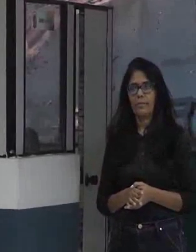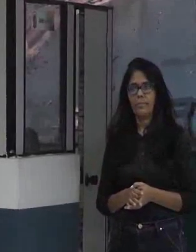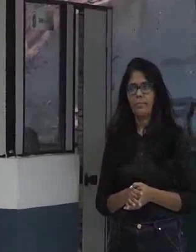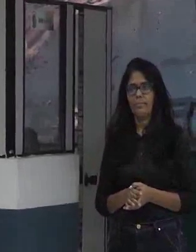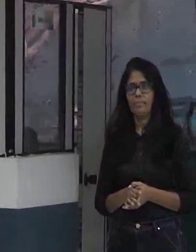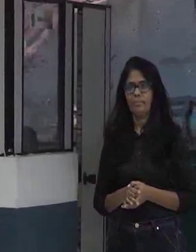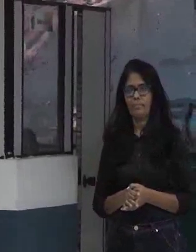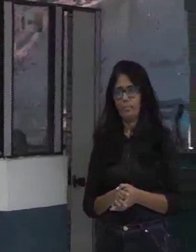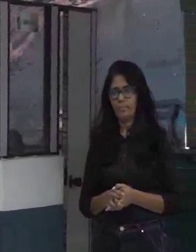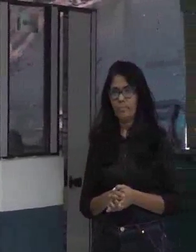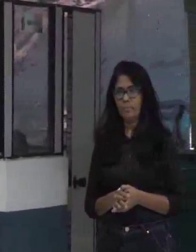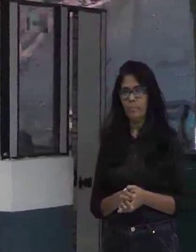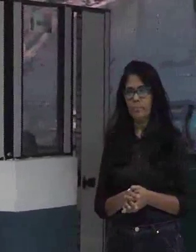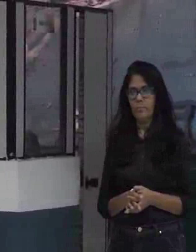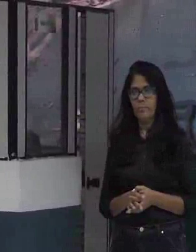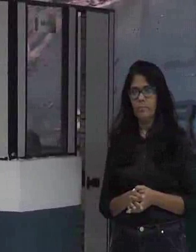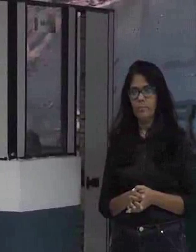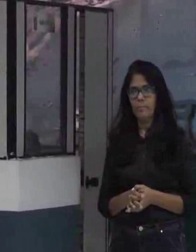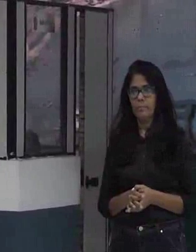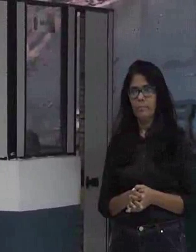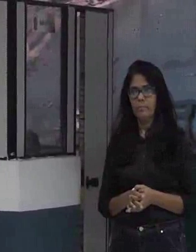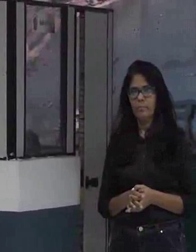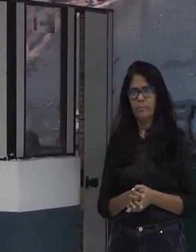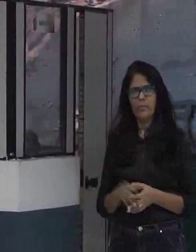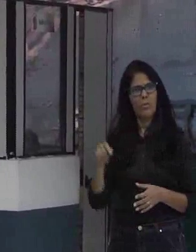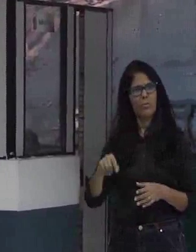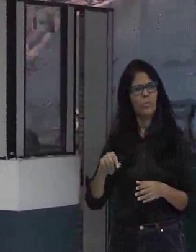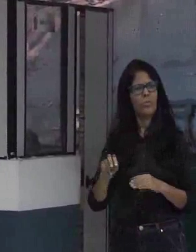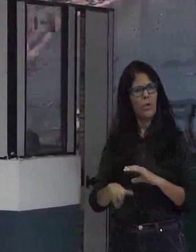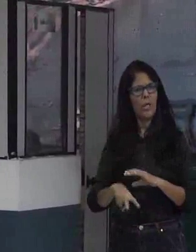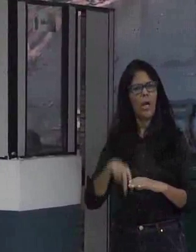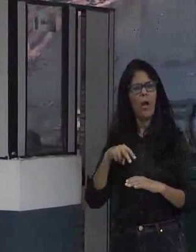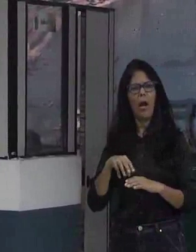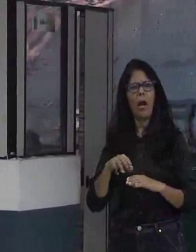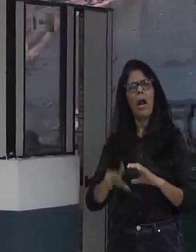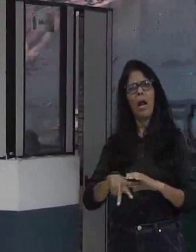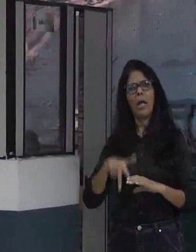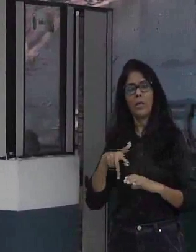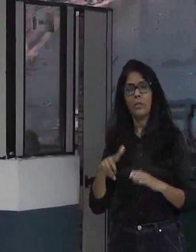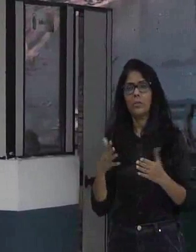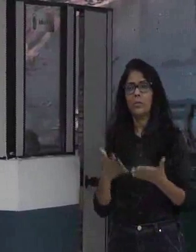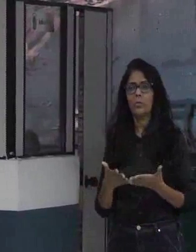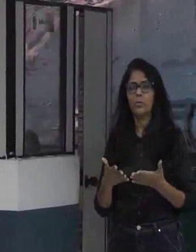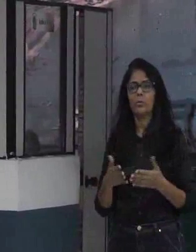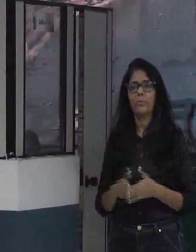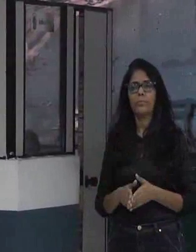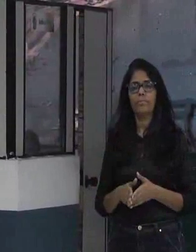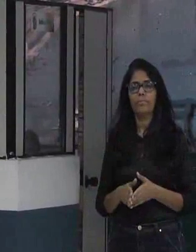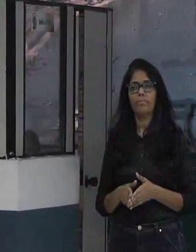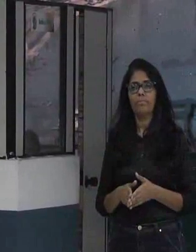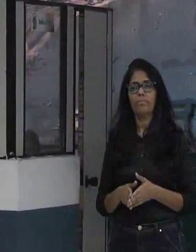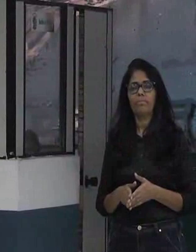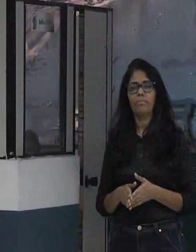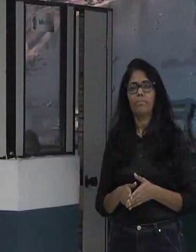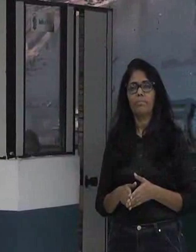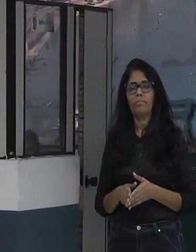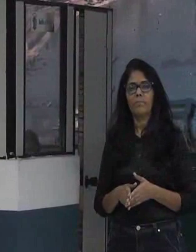traz na tribuna da casa nesta tarde é para dar ênfase, para